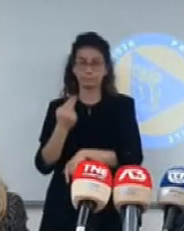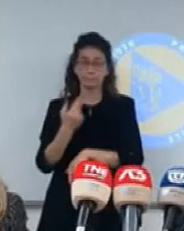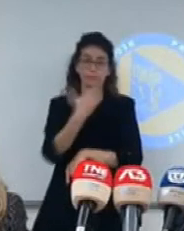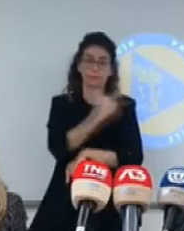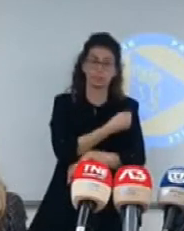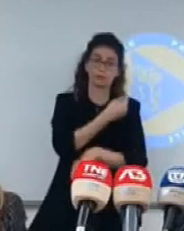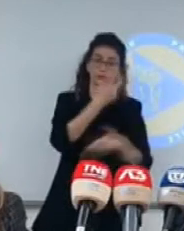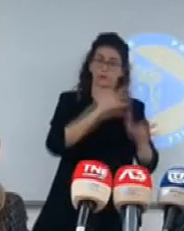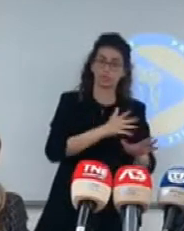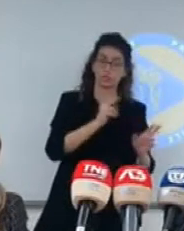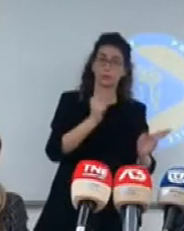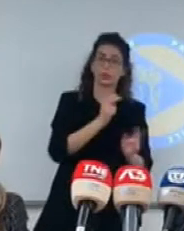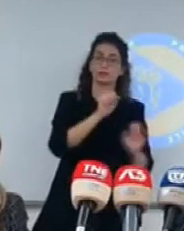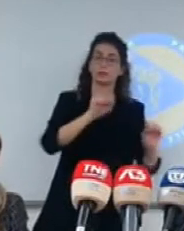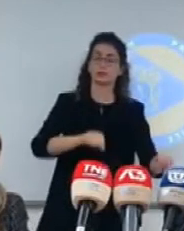vaccinati